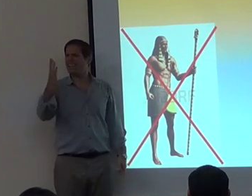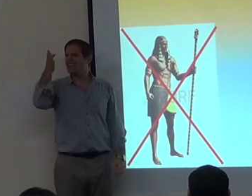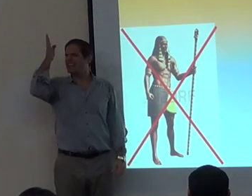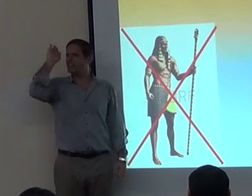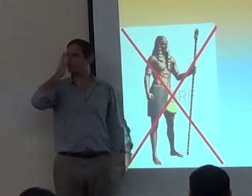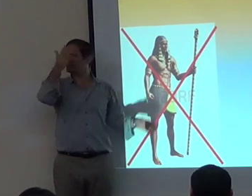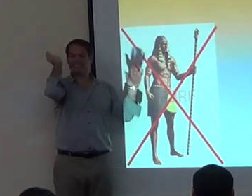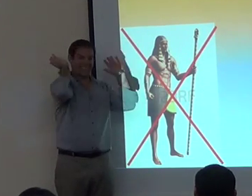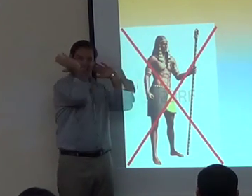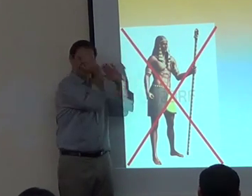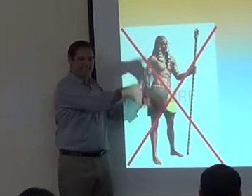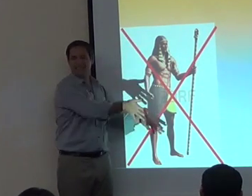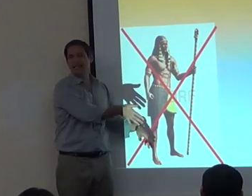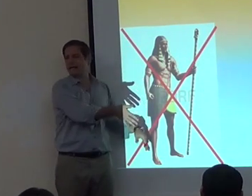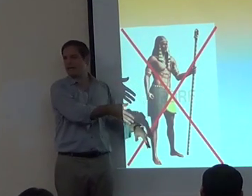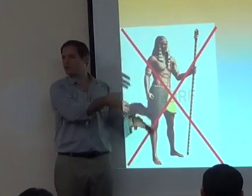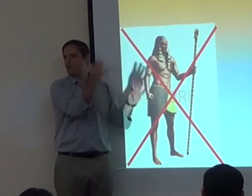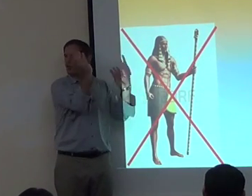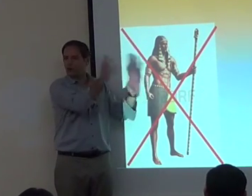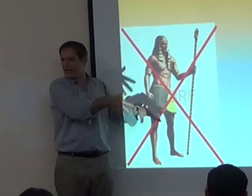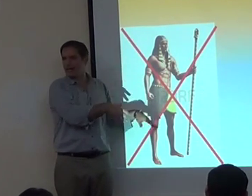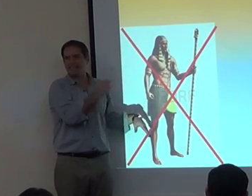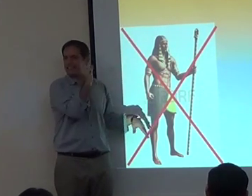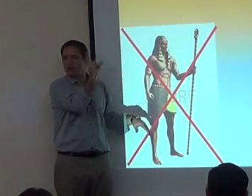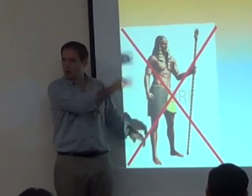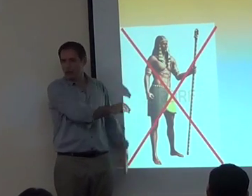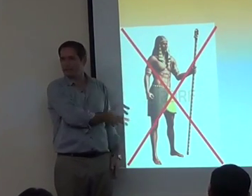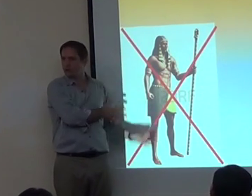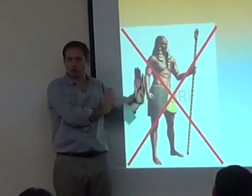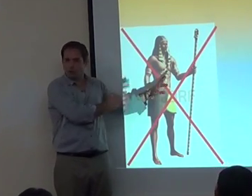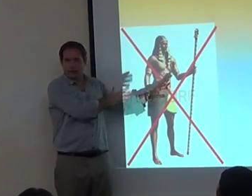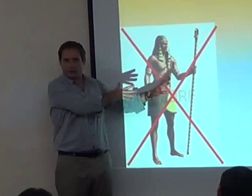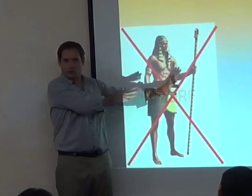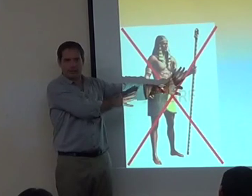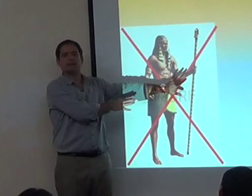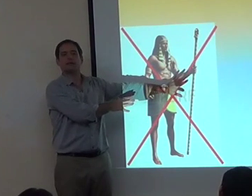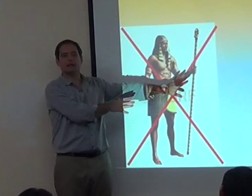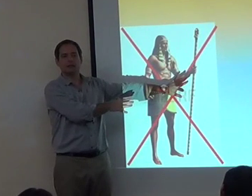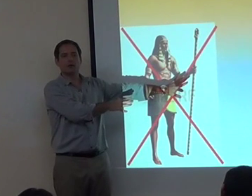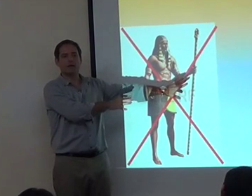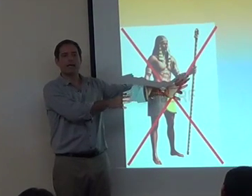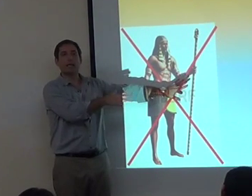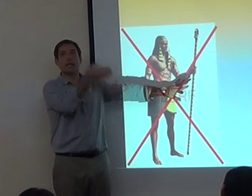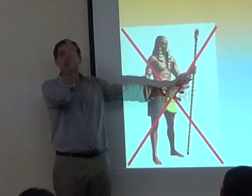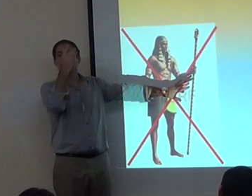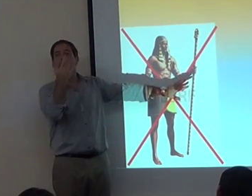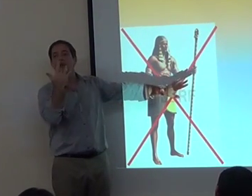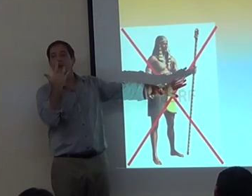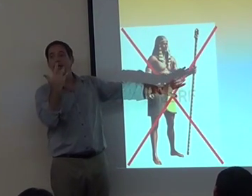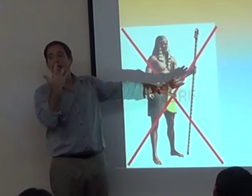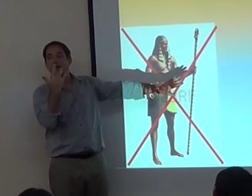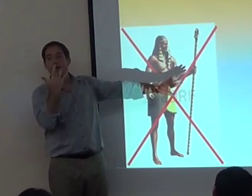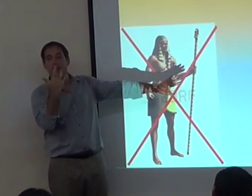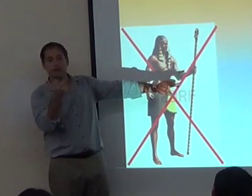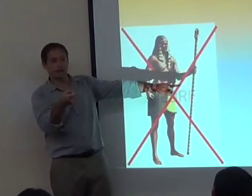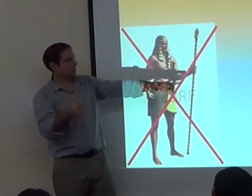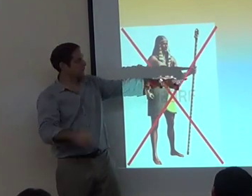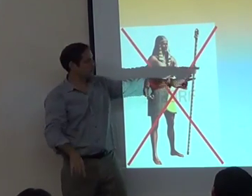¿Por qué Dios desecha eso, lo deja, dice no esto, no, no este, ¿ok? Y Dios